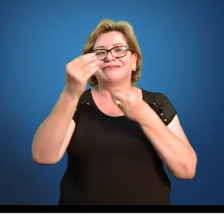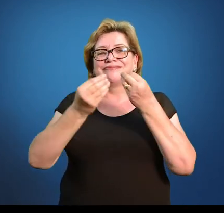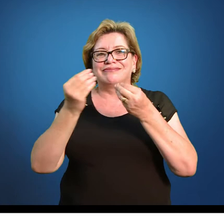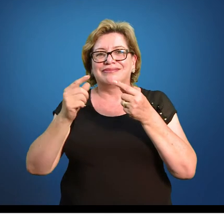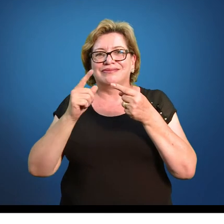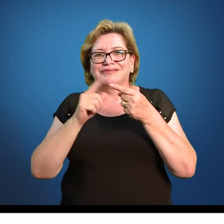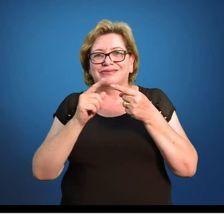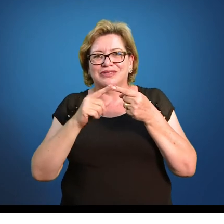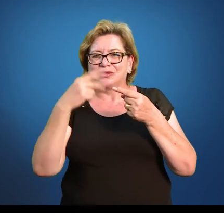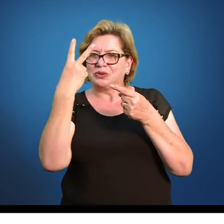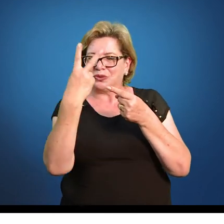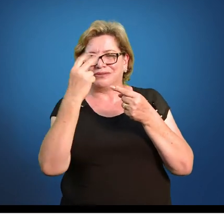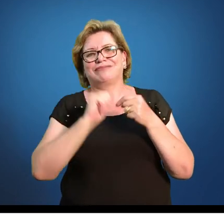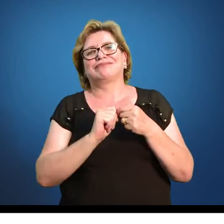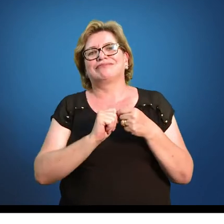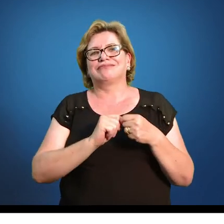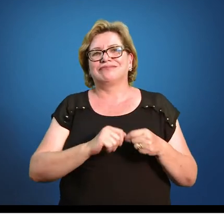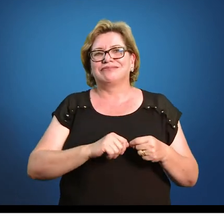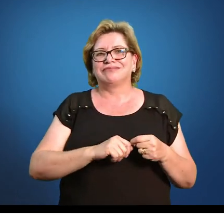Ele falou que isso aqui tem peso 2.